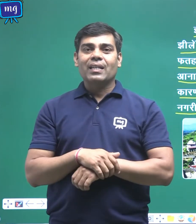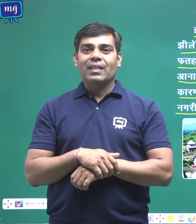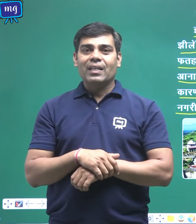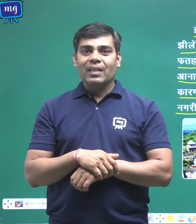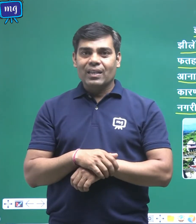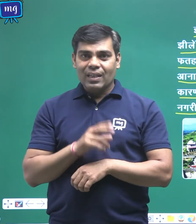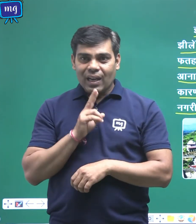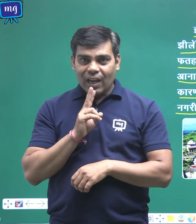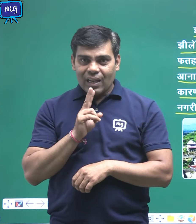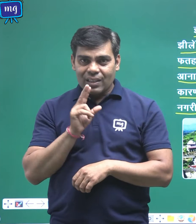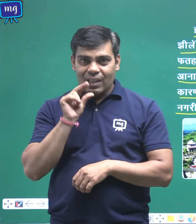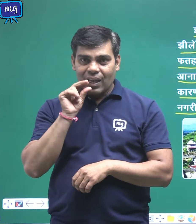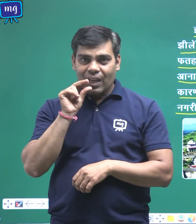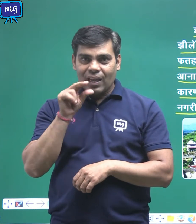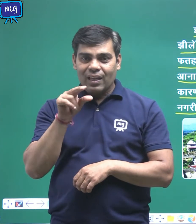कहा जाता है।